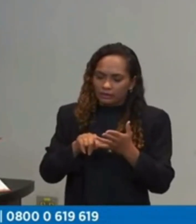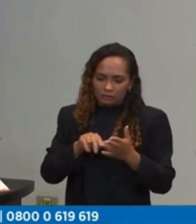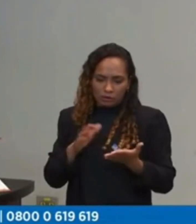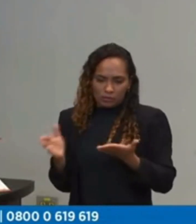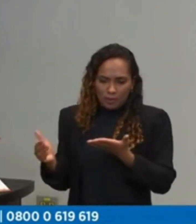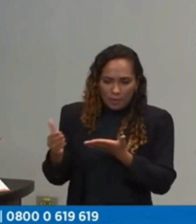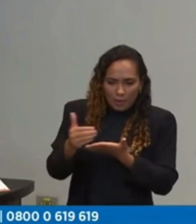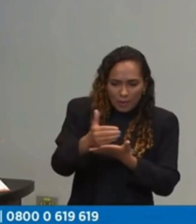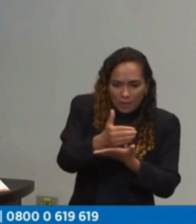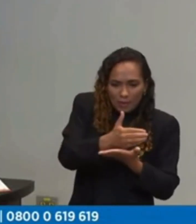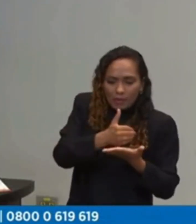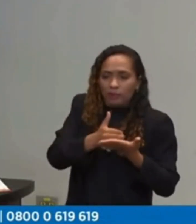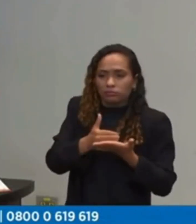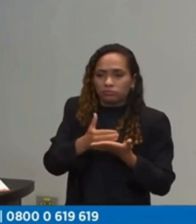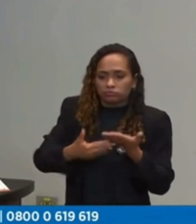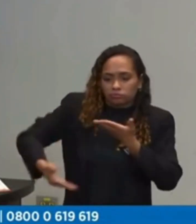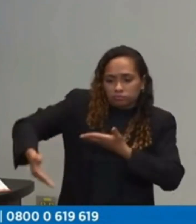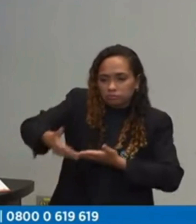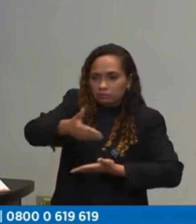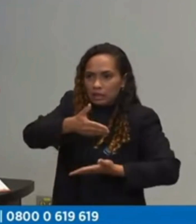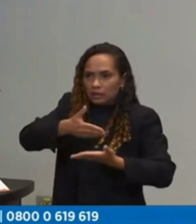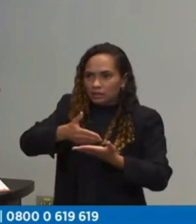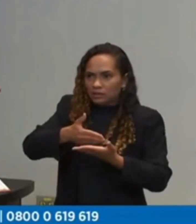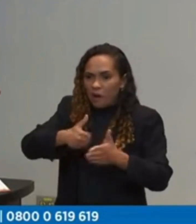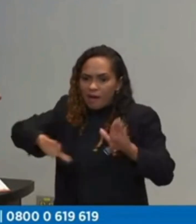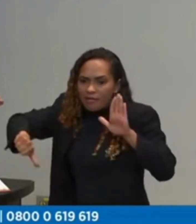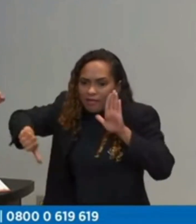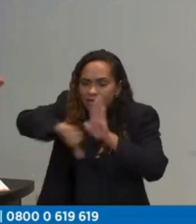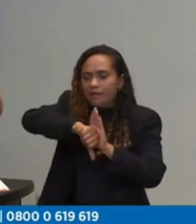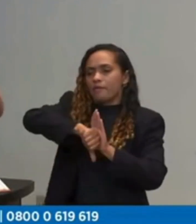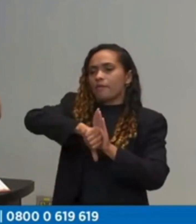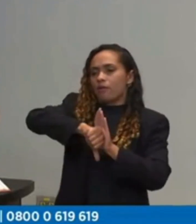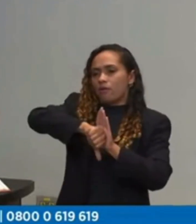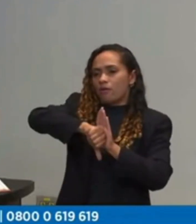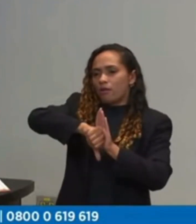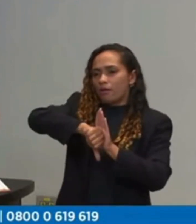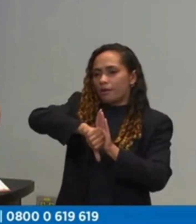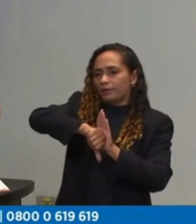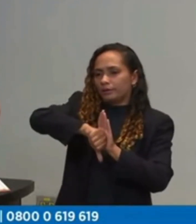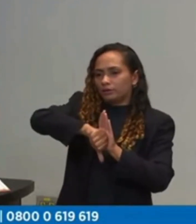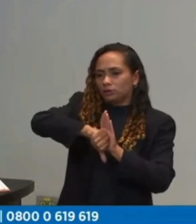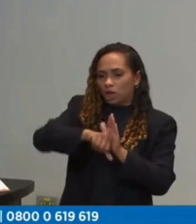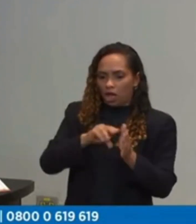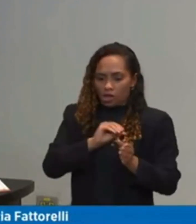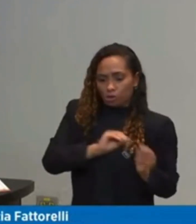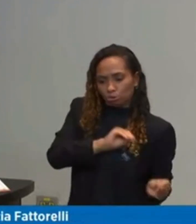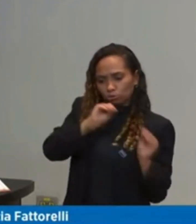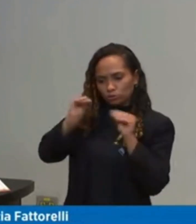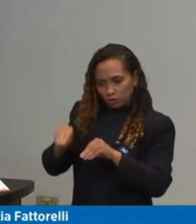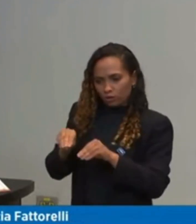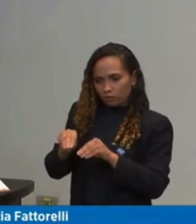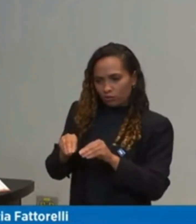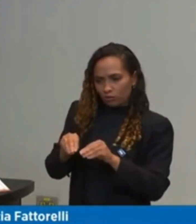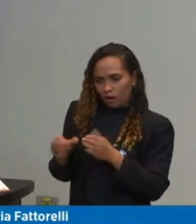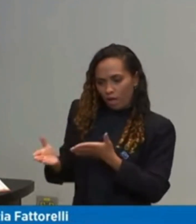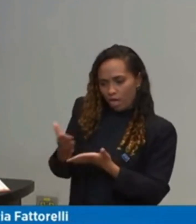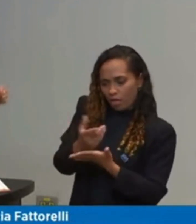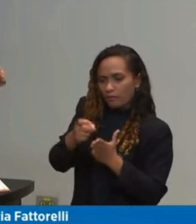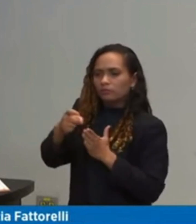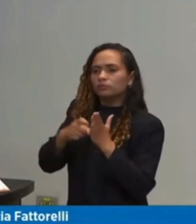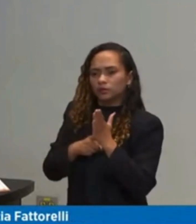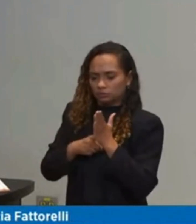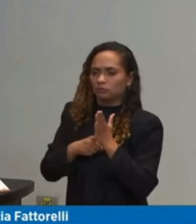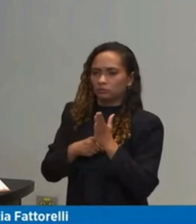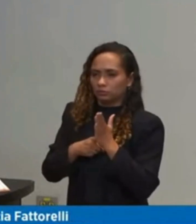arrecadação. É um crime desviar a arrecadação tributária. E